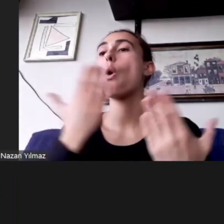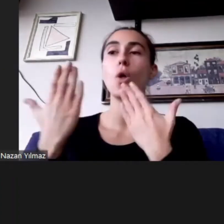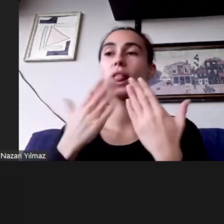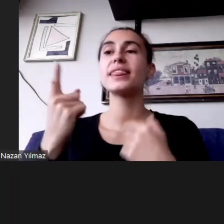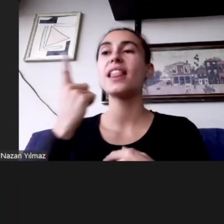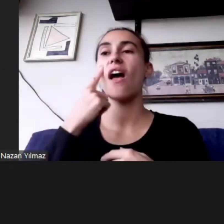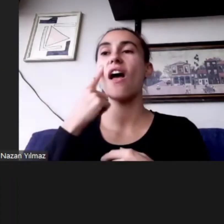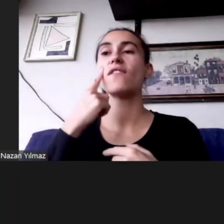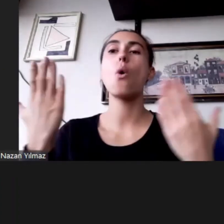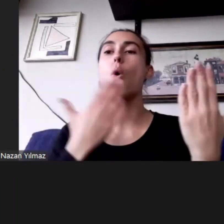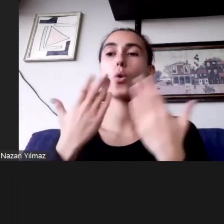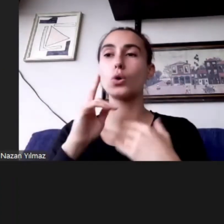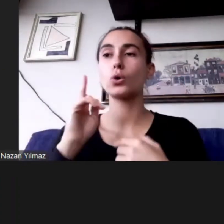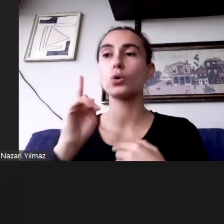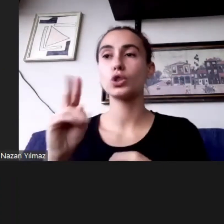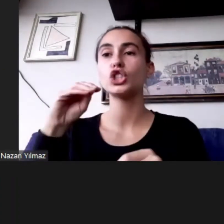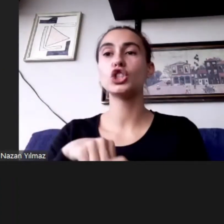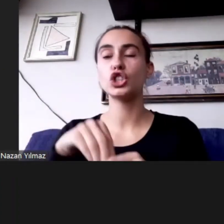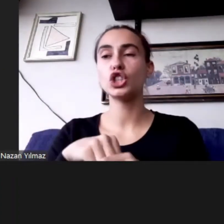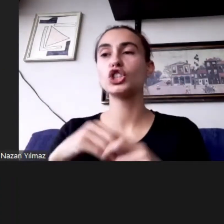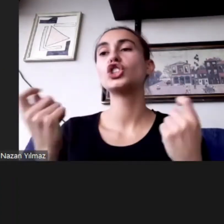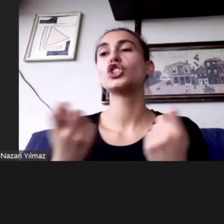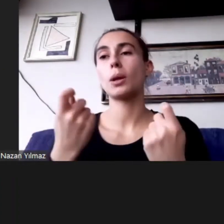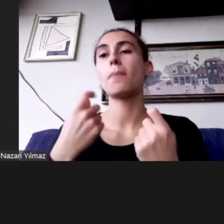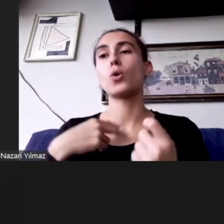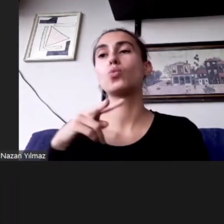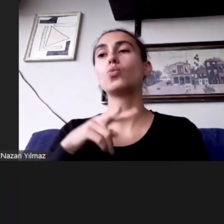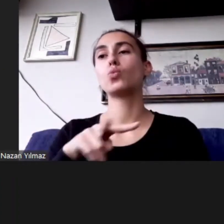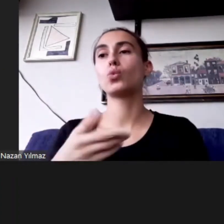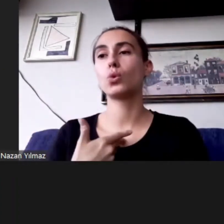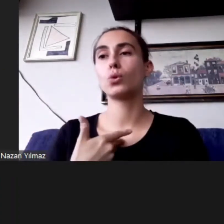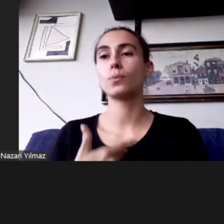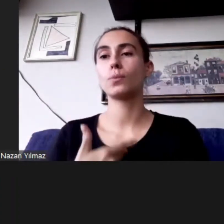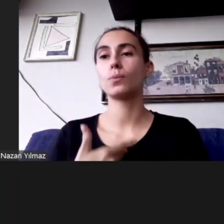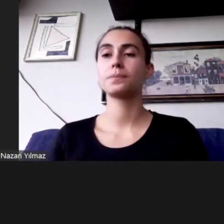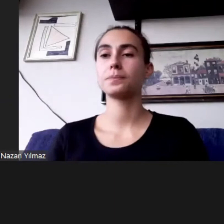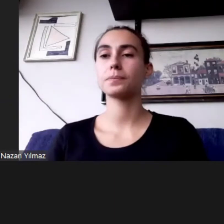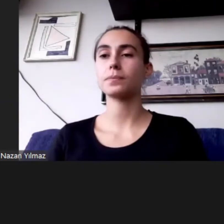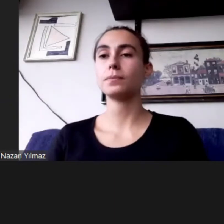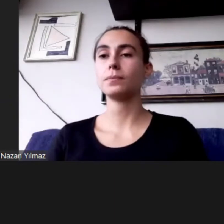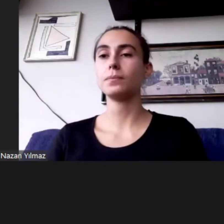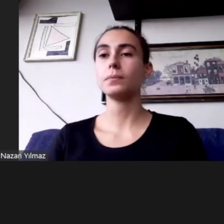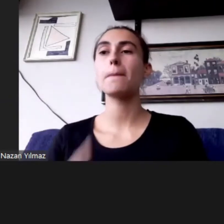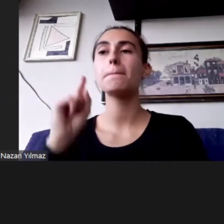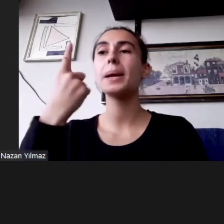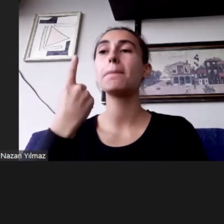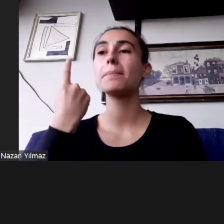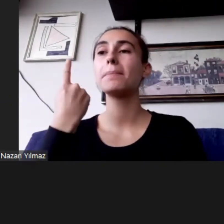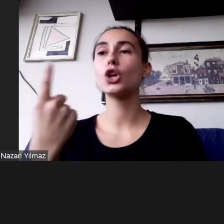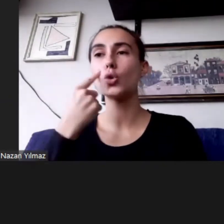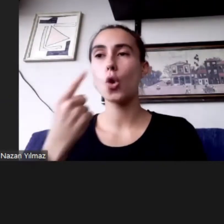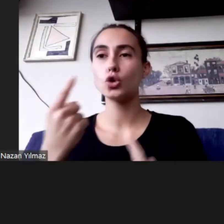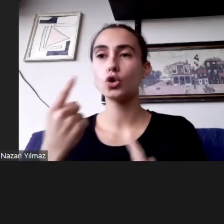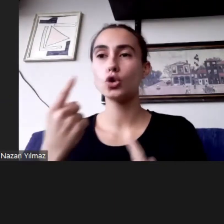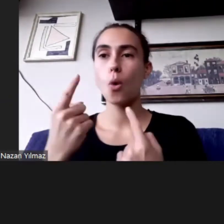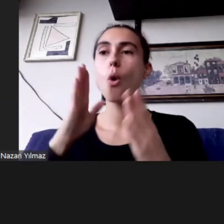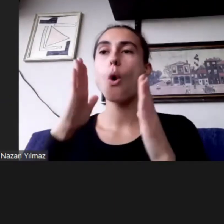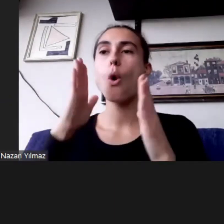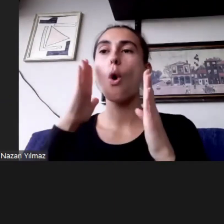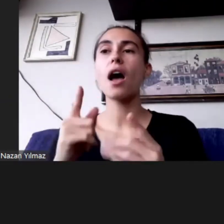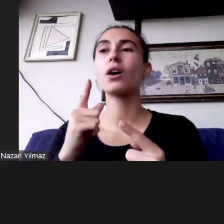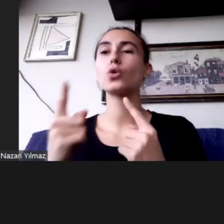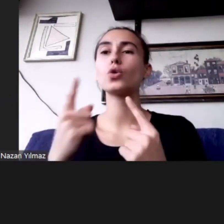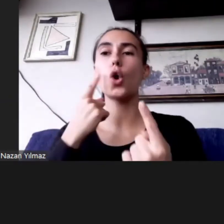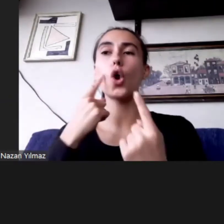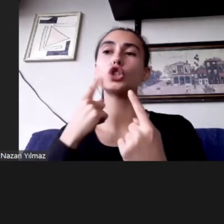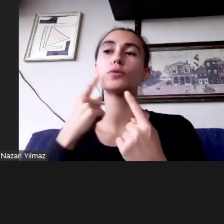ilkokulunda yürüttük çalışmamızı. Nitel çalışmamızı, birebir görüşmeler ve odak grup görüşmeleri